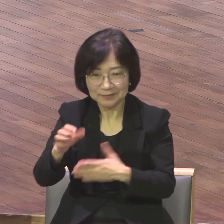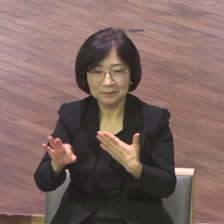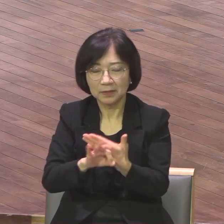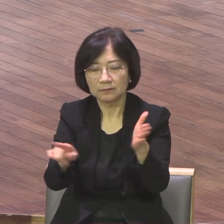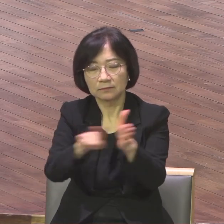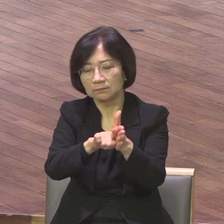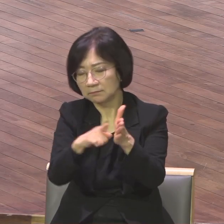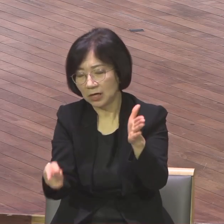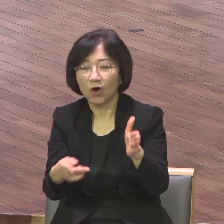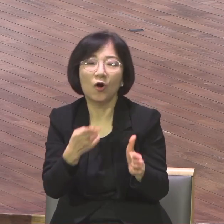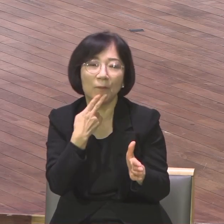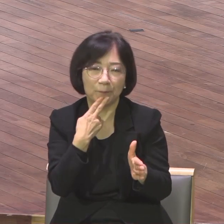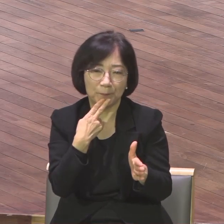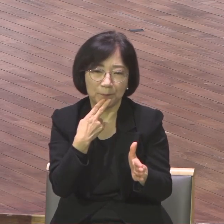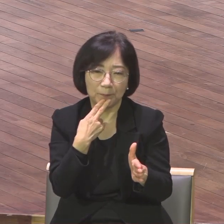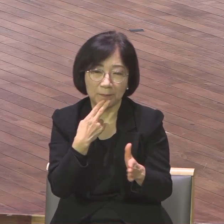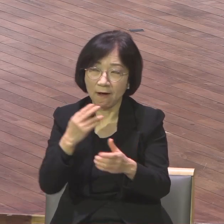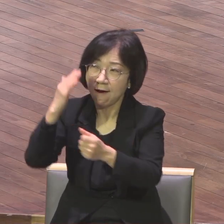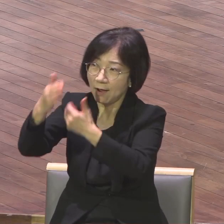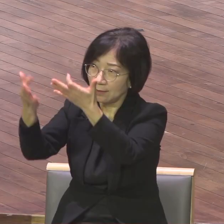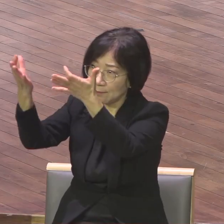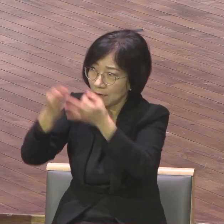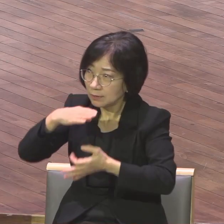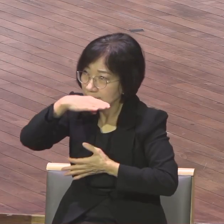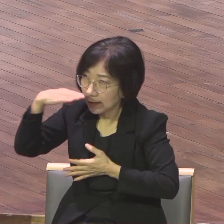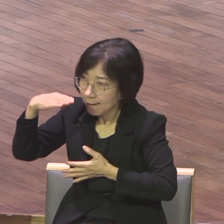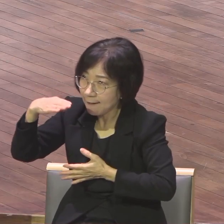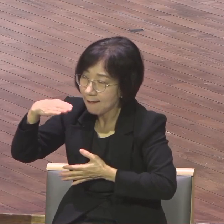합당한 삶을 살 수밖에 없다.